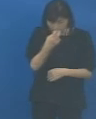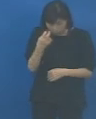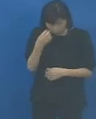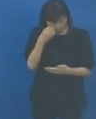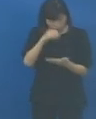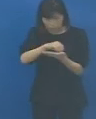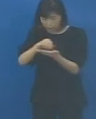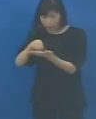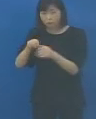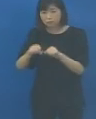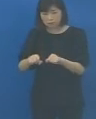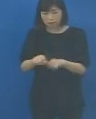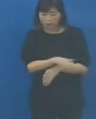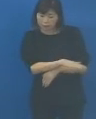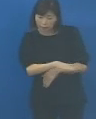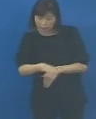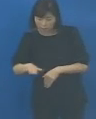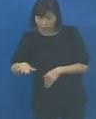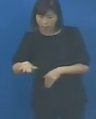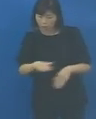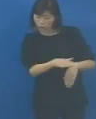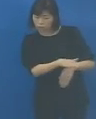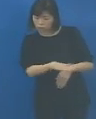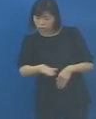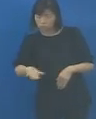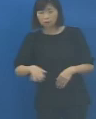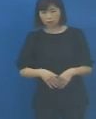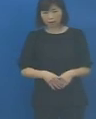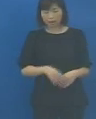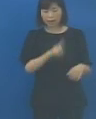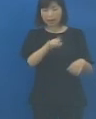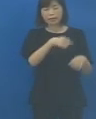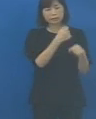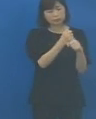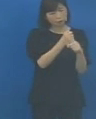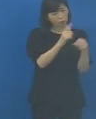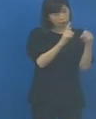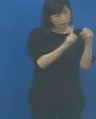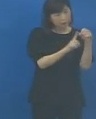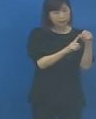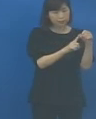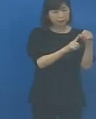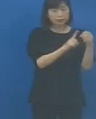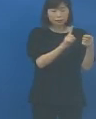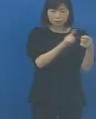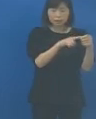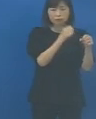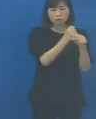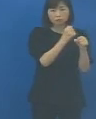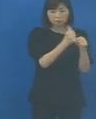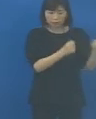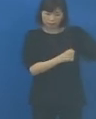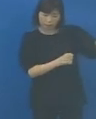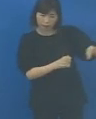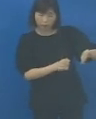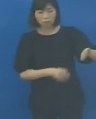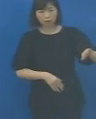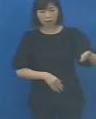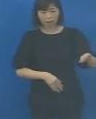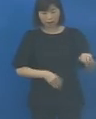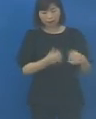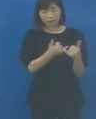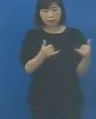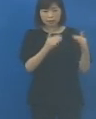の斜面における休憩者地ですとか、それから人工の斜面における休憩者地ですとか、民家の裏山などを中心に